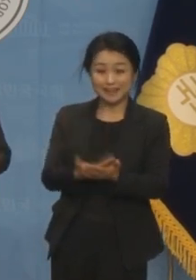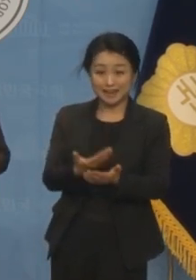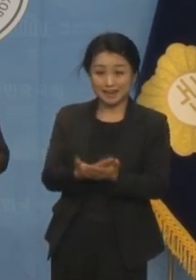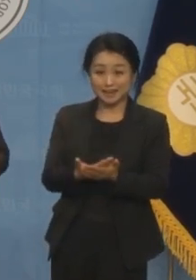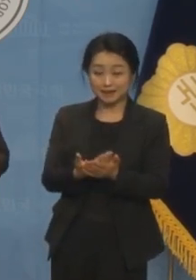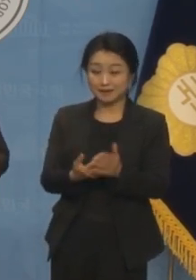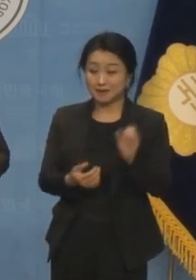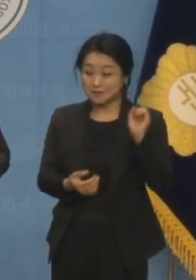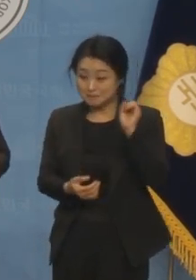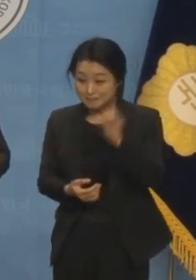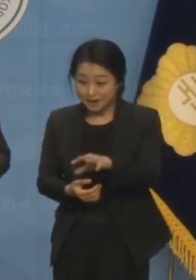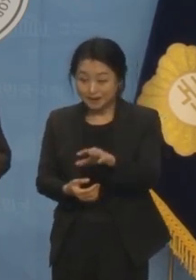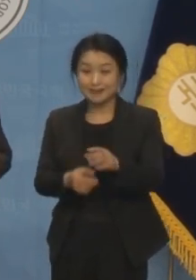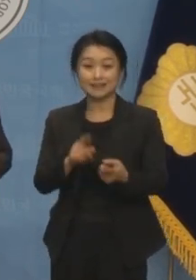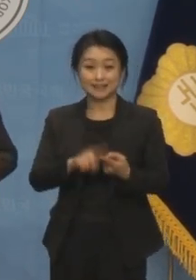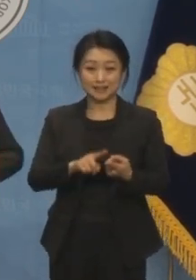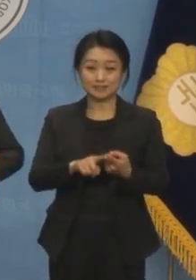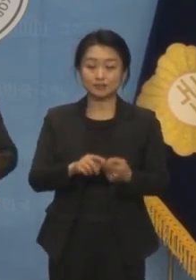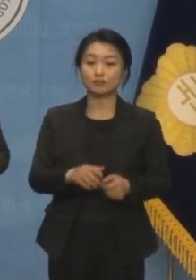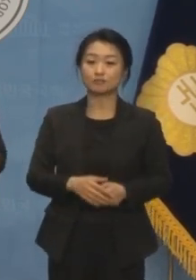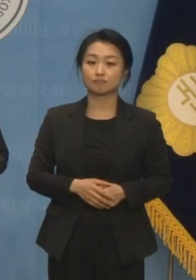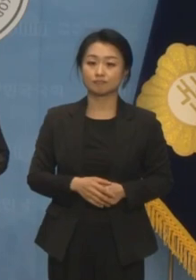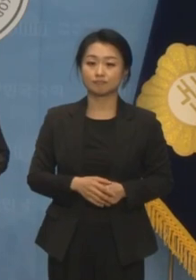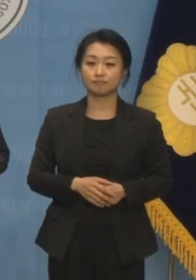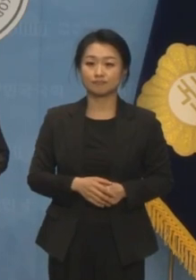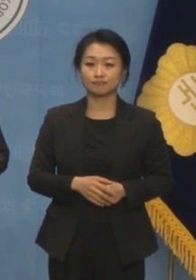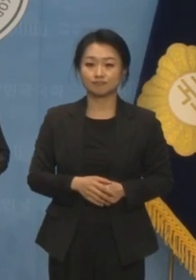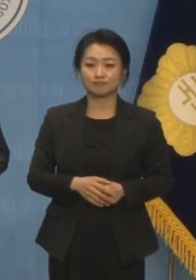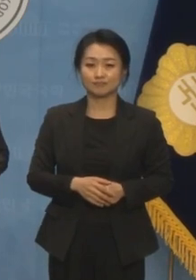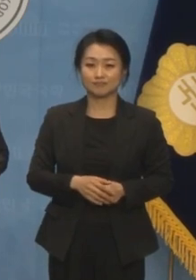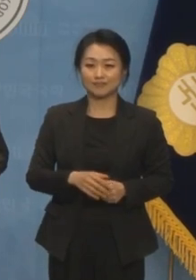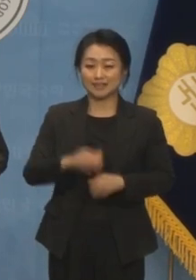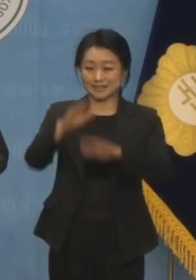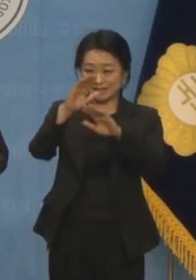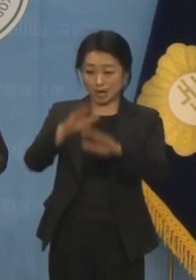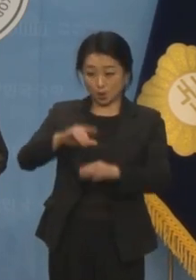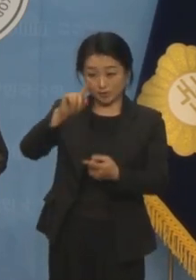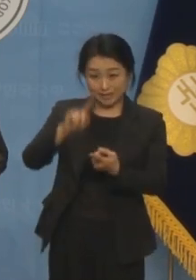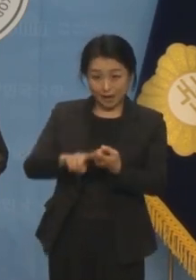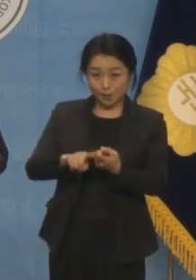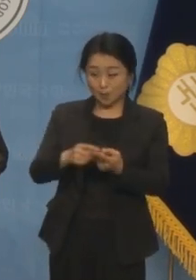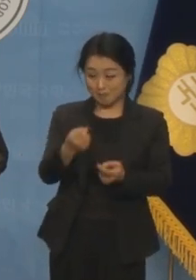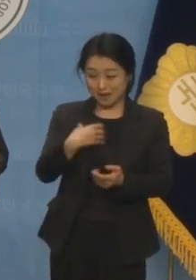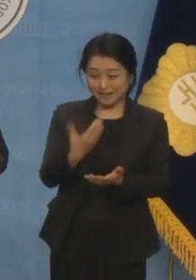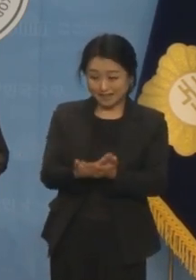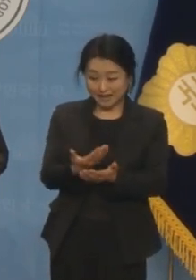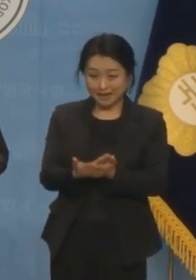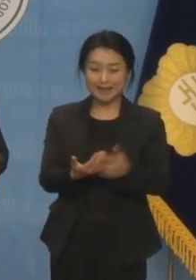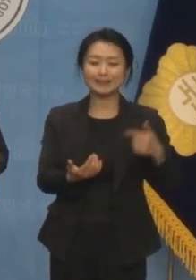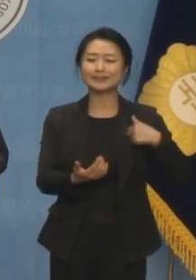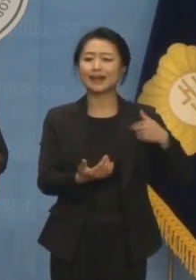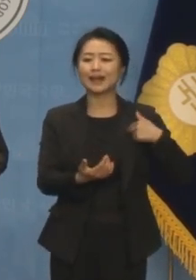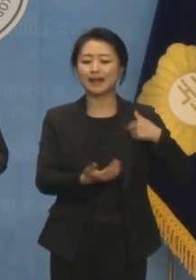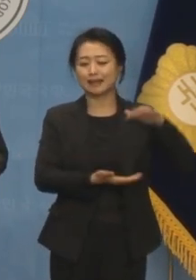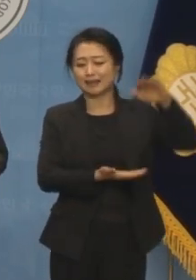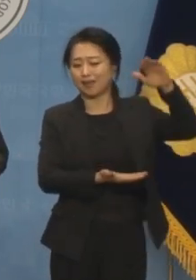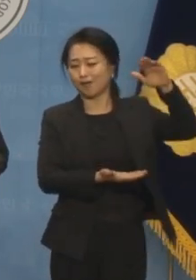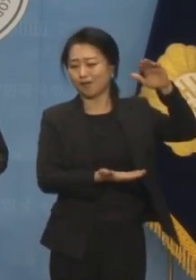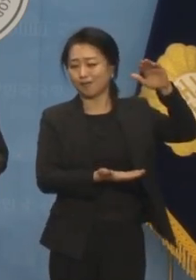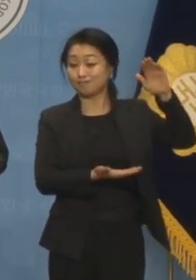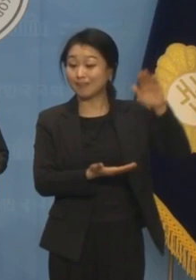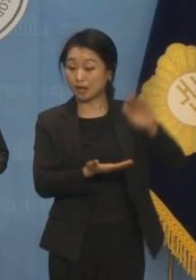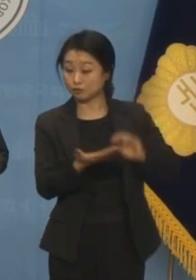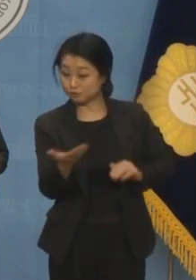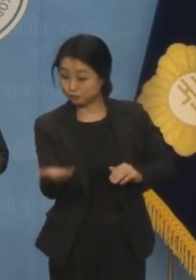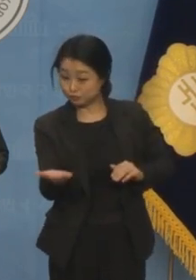대표 측은 주장하고 있는데 있는 대로 얘기해달라는 거는 자신이 짠 프레임에 대해서 그 프레임에 대해서 있는